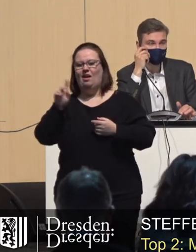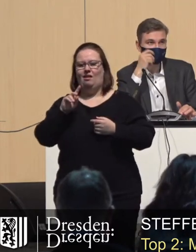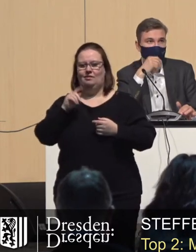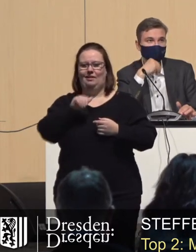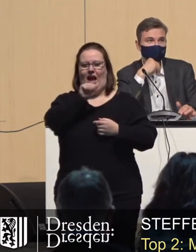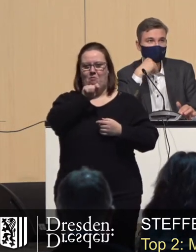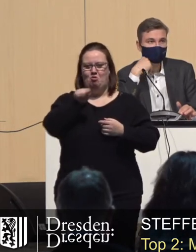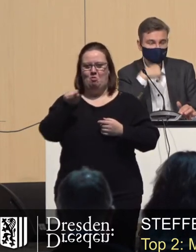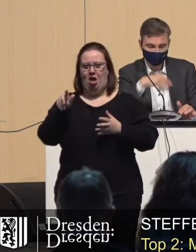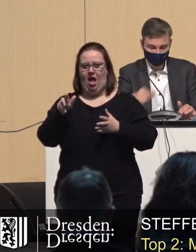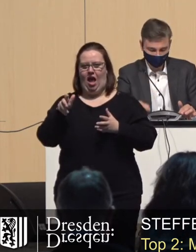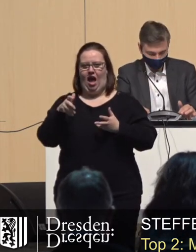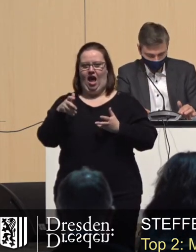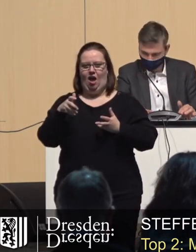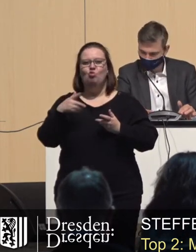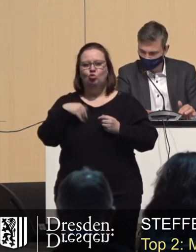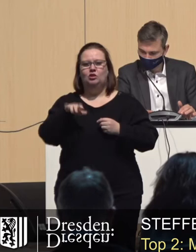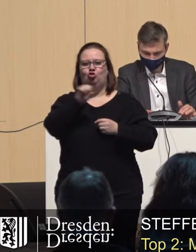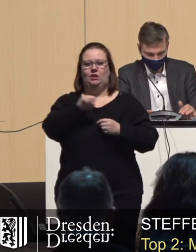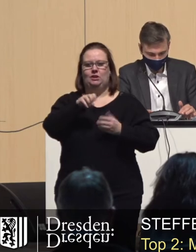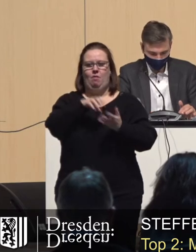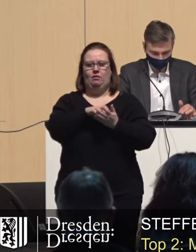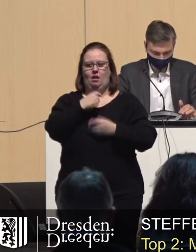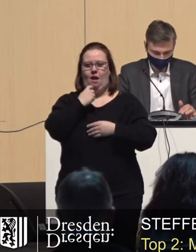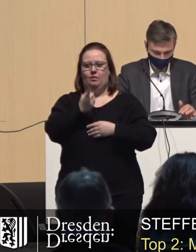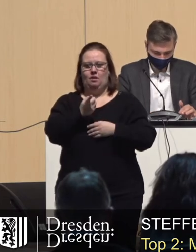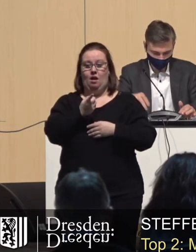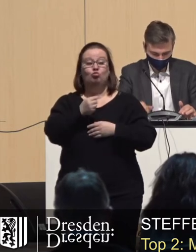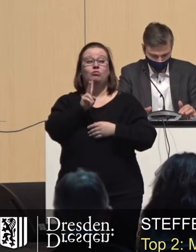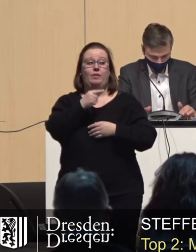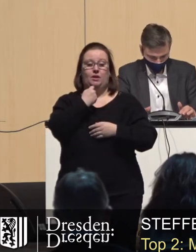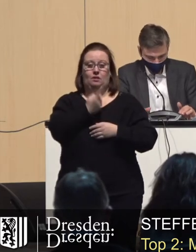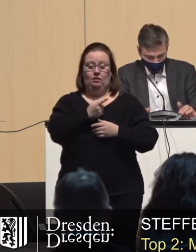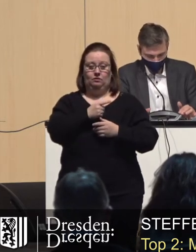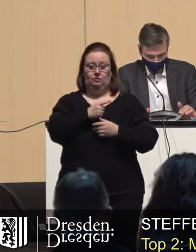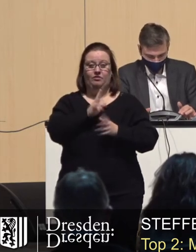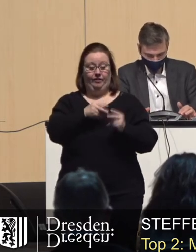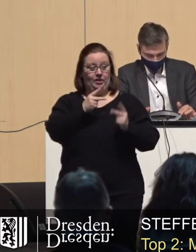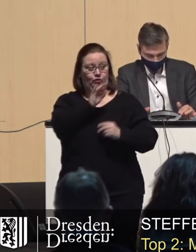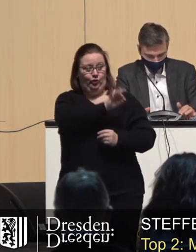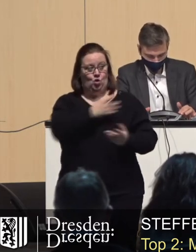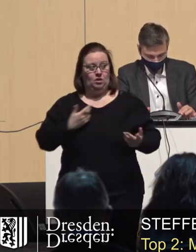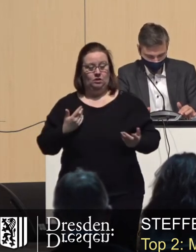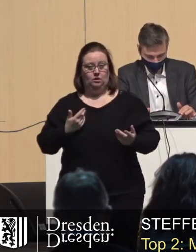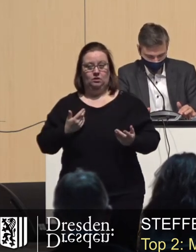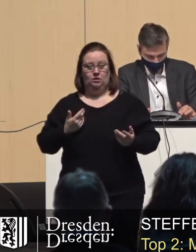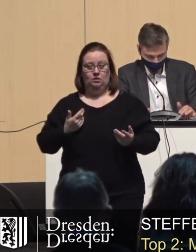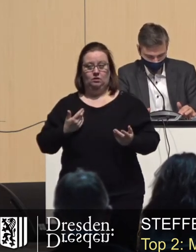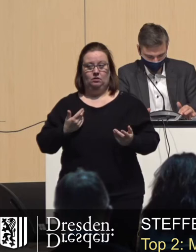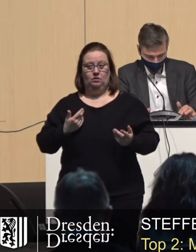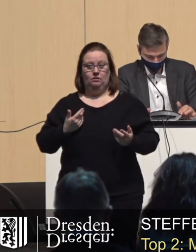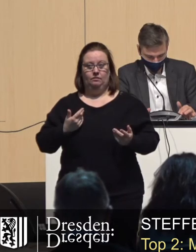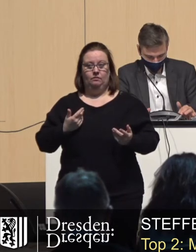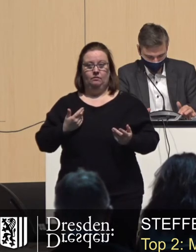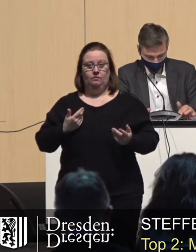haben und den Striezelmarkt absagen. Das hat er zweimal gesagt, weil es ihm wichtig ist. Ich